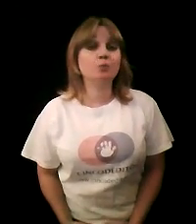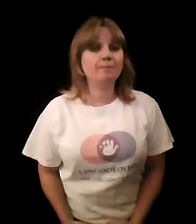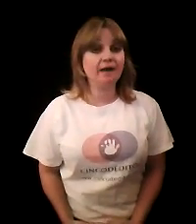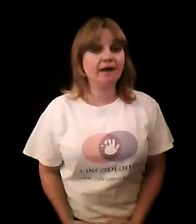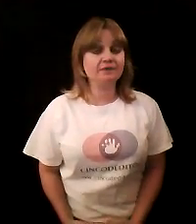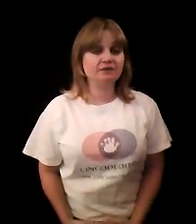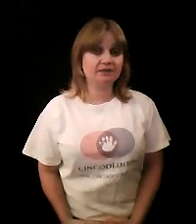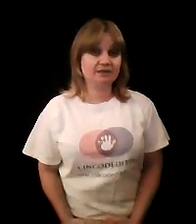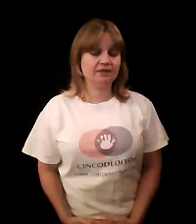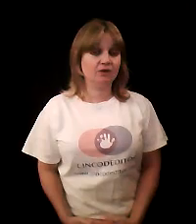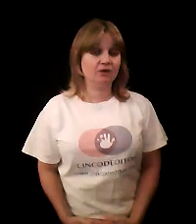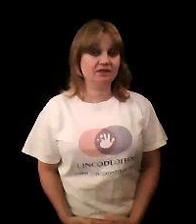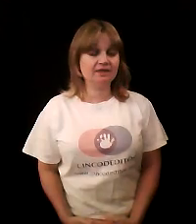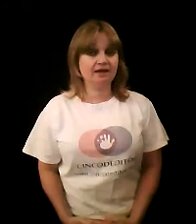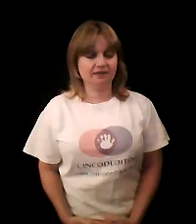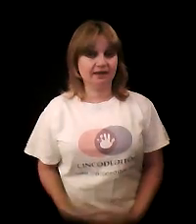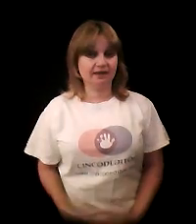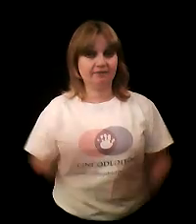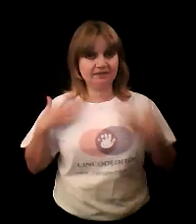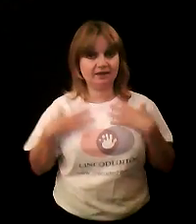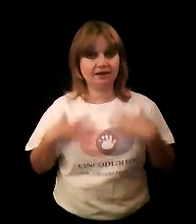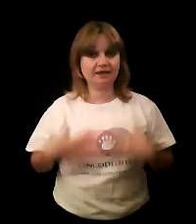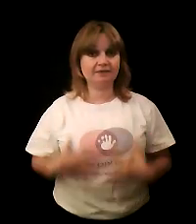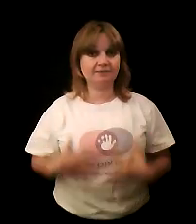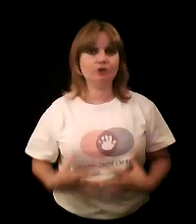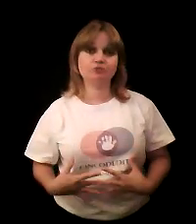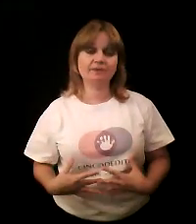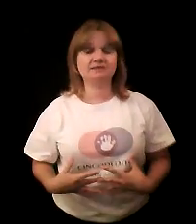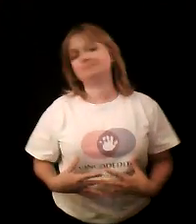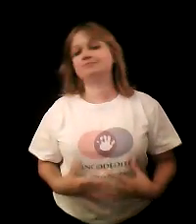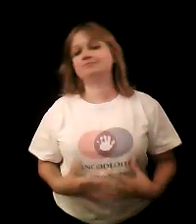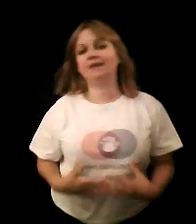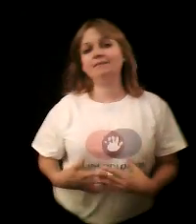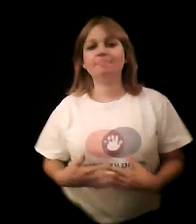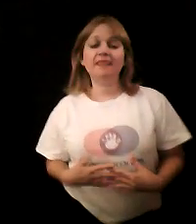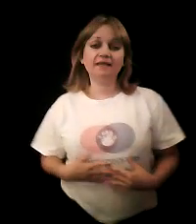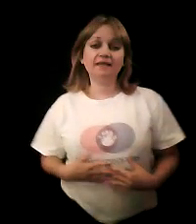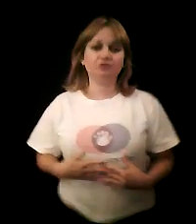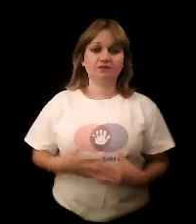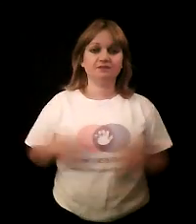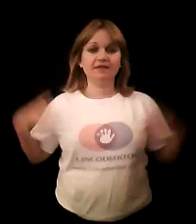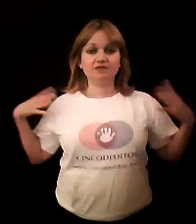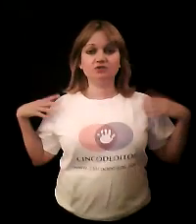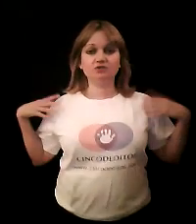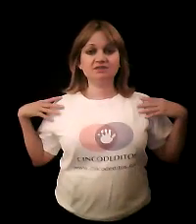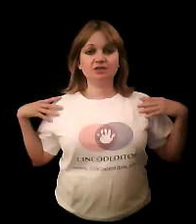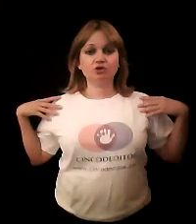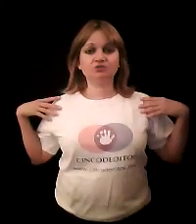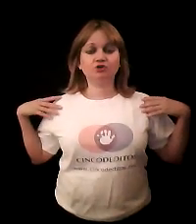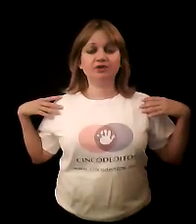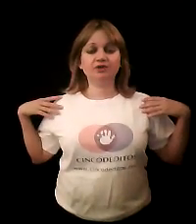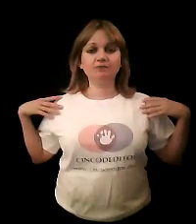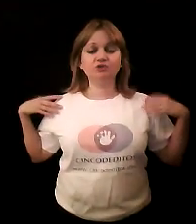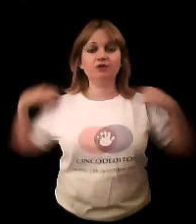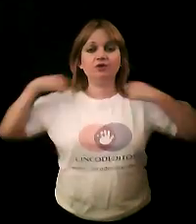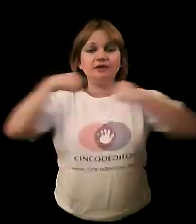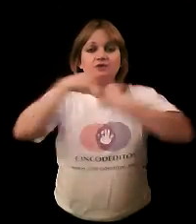un babi de guardería, la bata que llevan los bebés, ¿vale? Entonces, esto es como si cogiéramos algo y